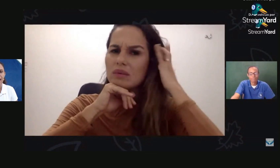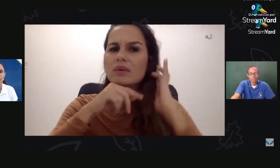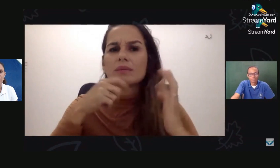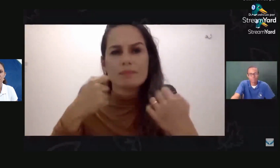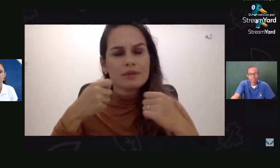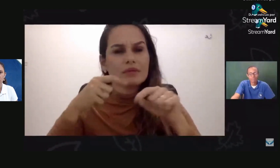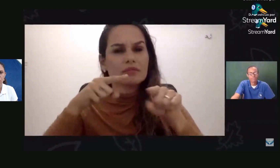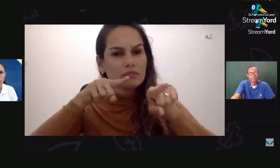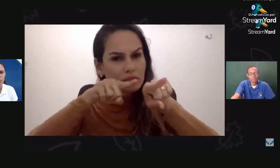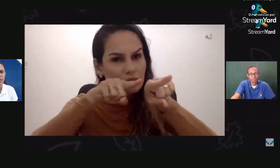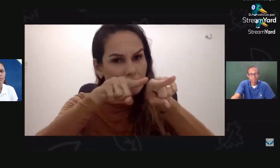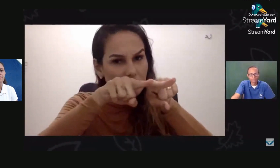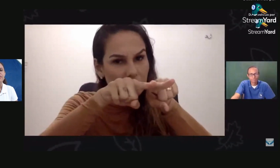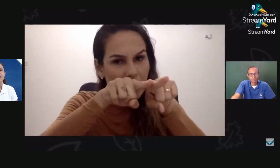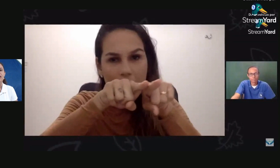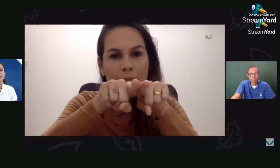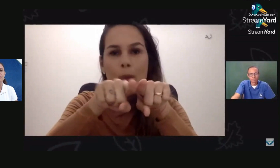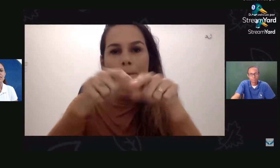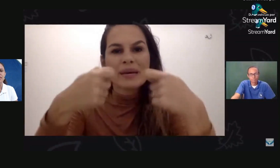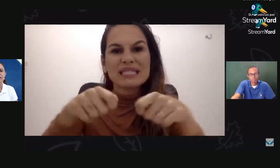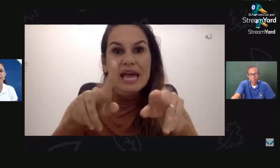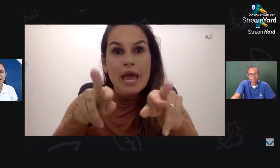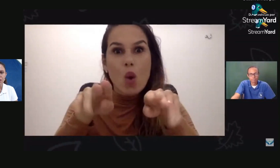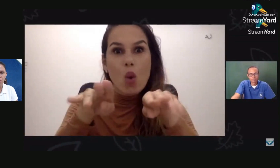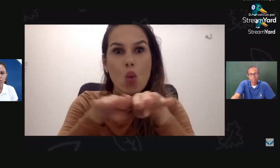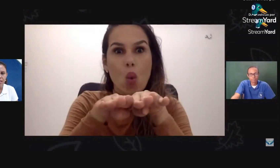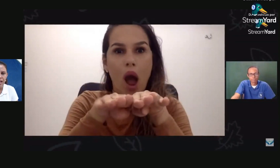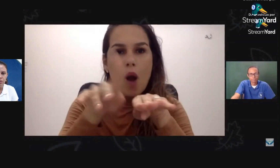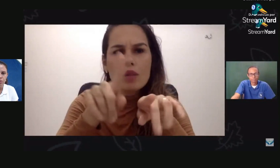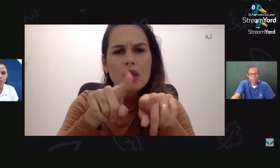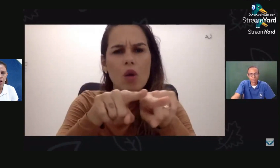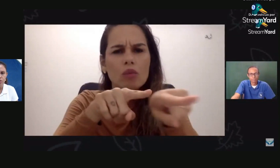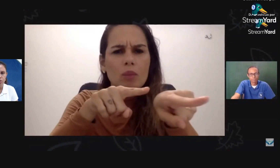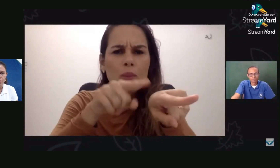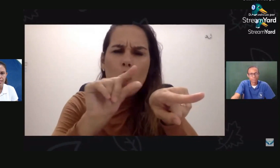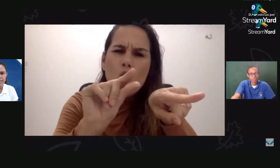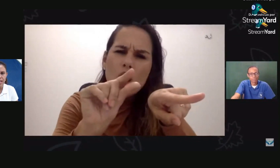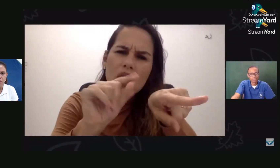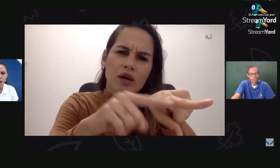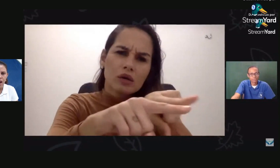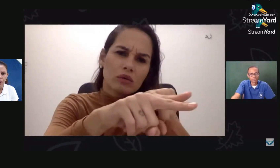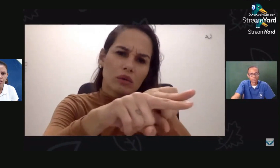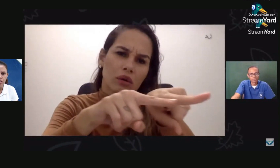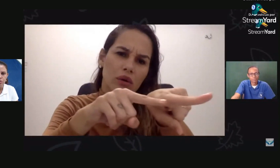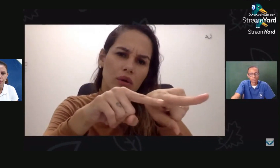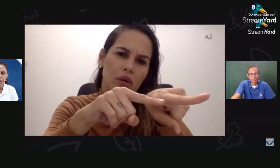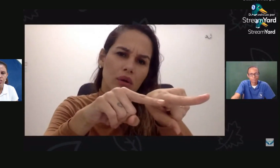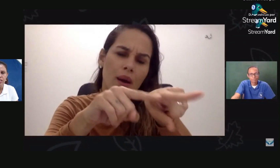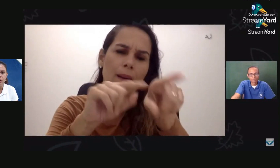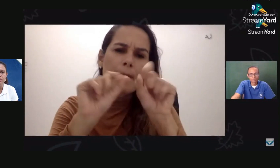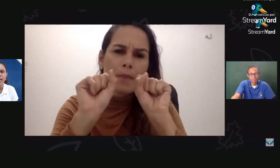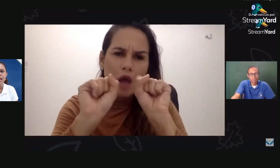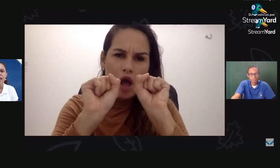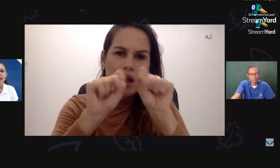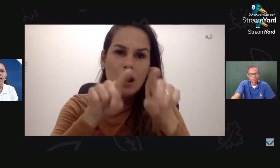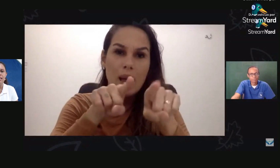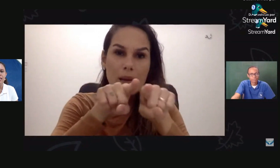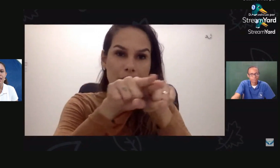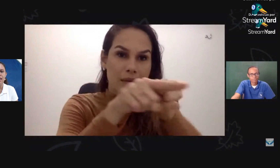nosso trabalho, isso é muito ruim. Então, assim, ter esse contato, lógico, não precisa ser igual, a gente pode, então,